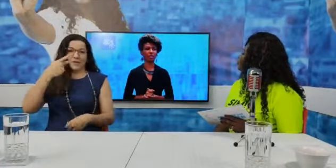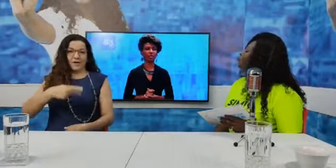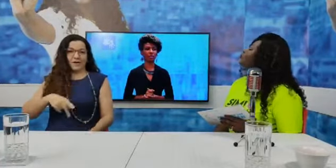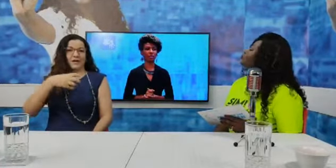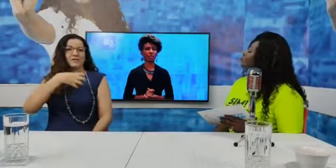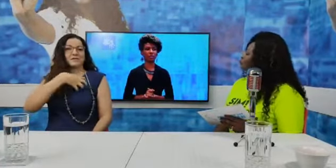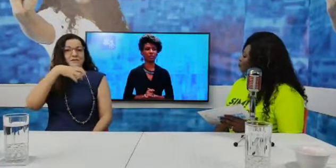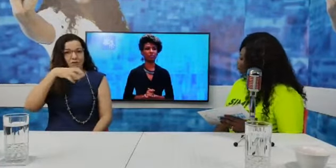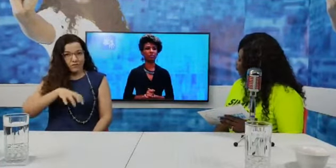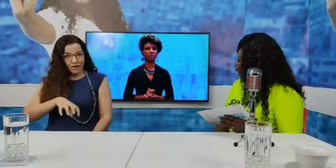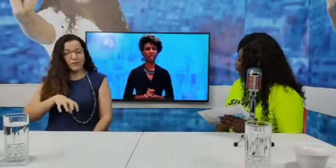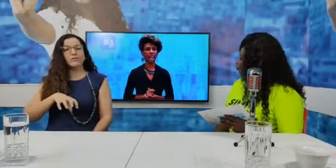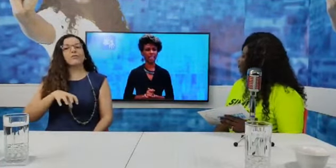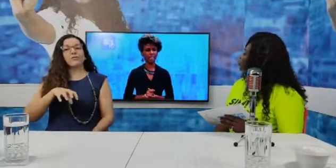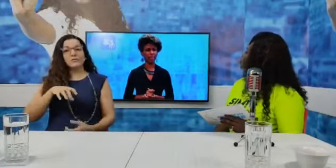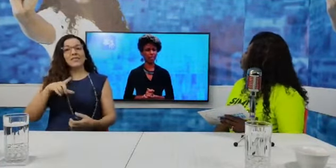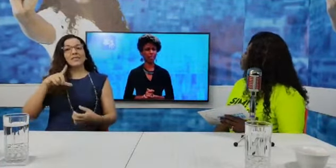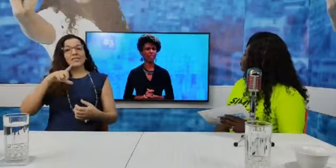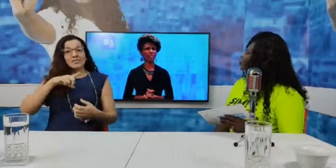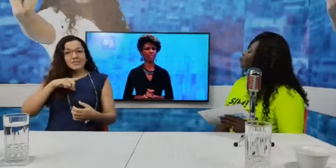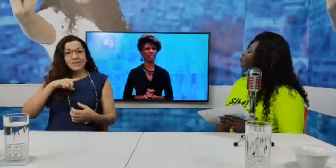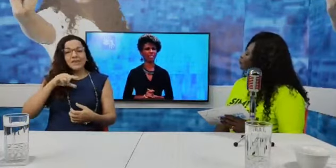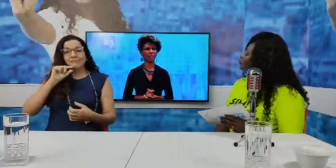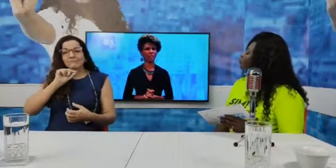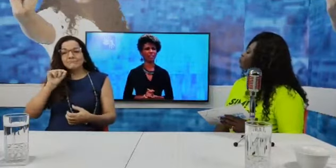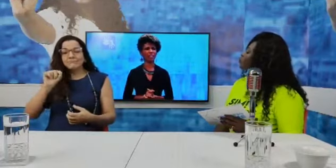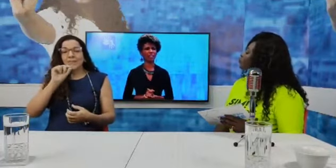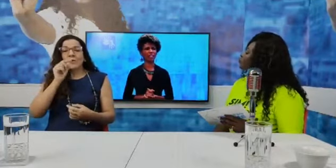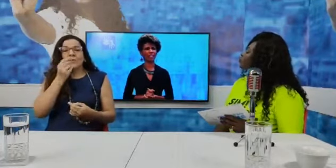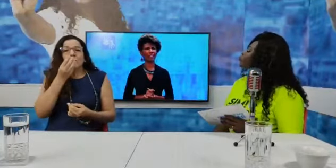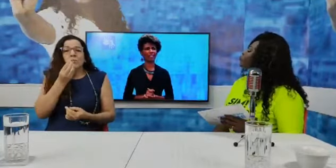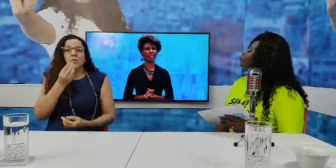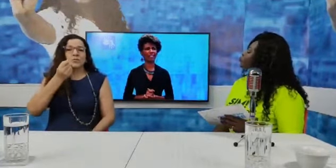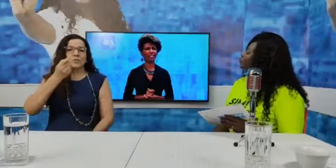estados. Aqui na Bahia, por exemplo,